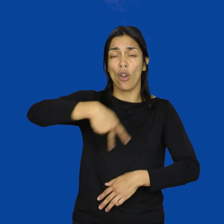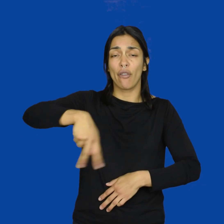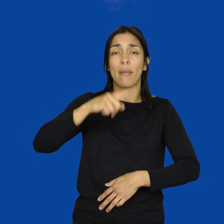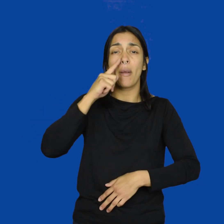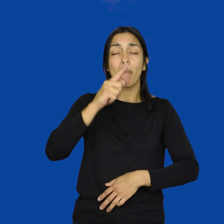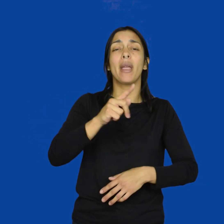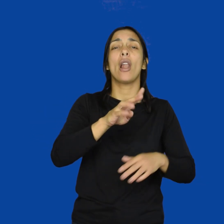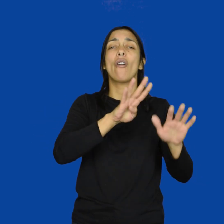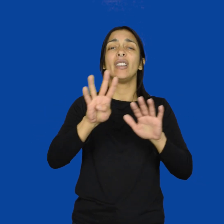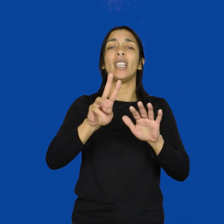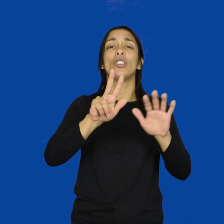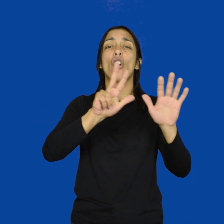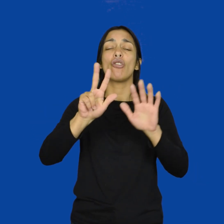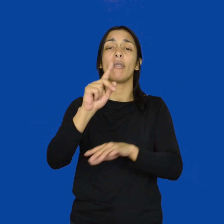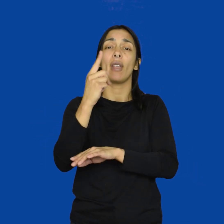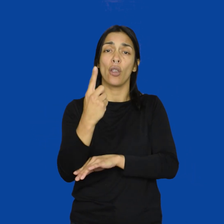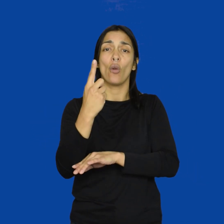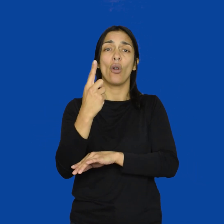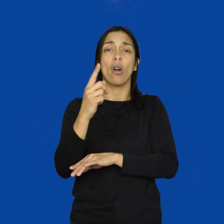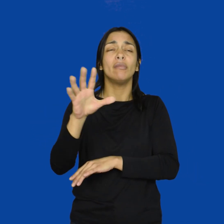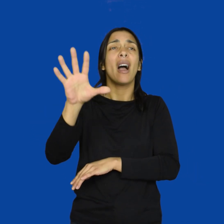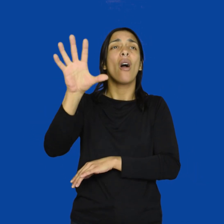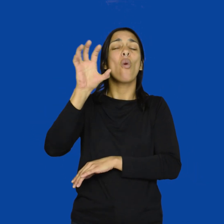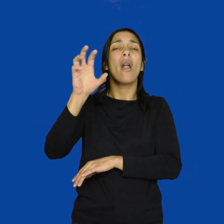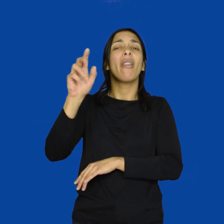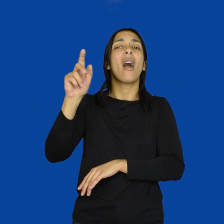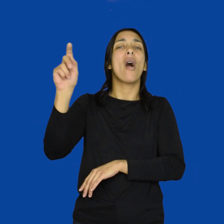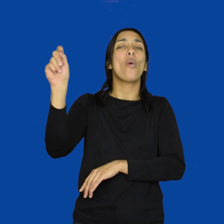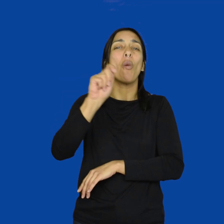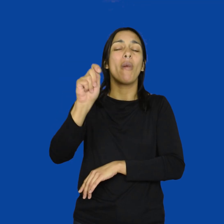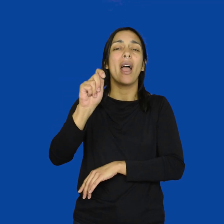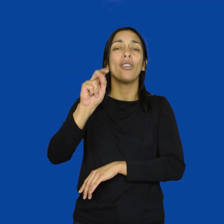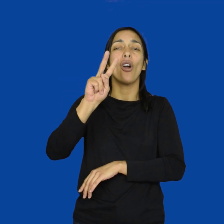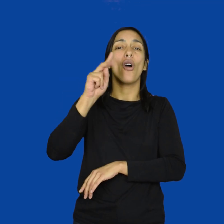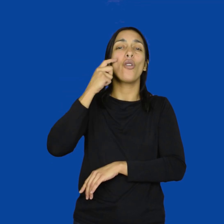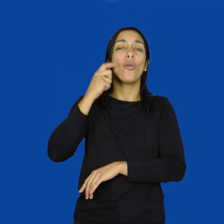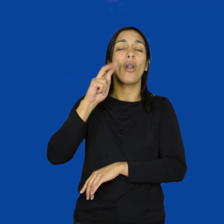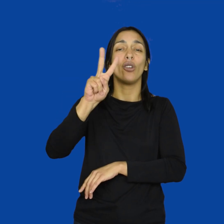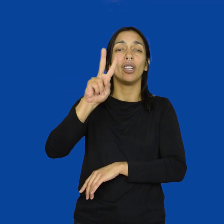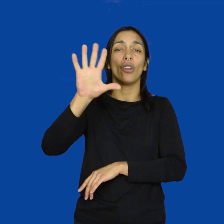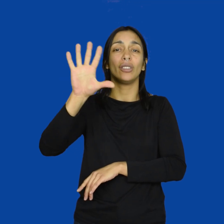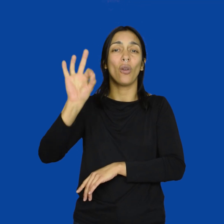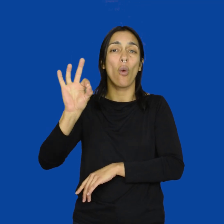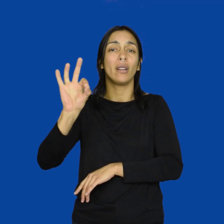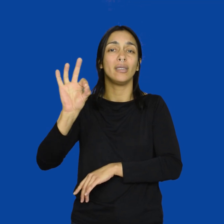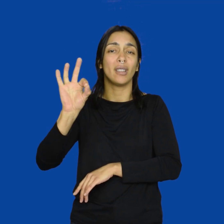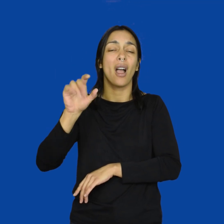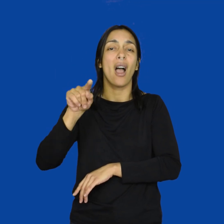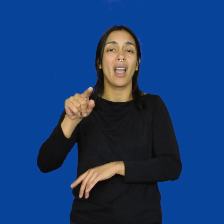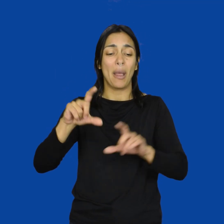de noviembre de 1981 en recordatorio del 250º aniversario. Posee una